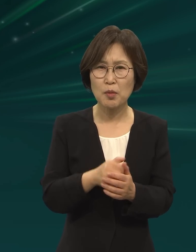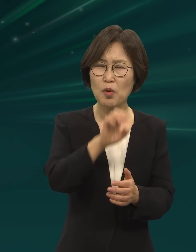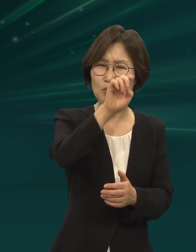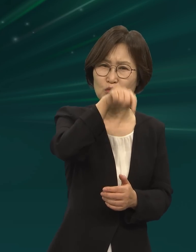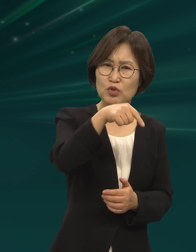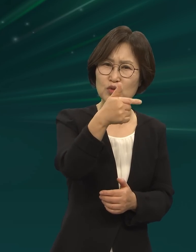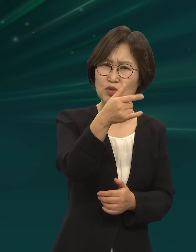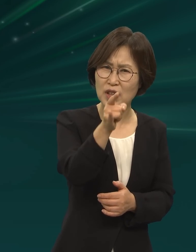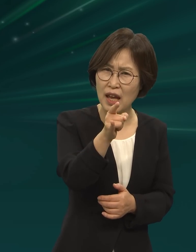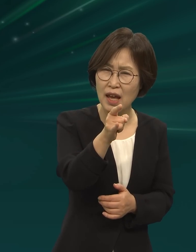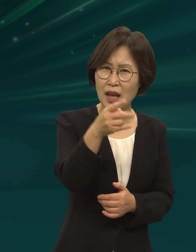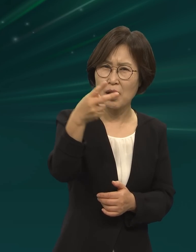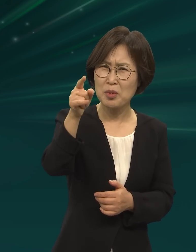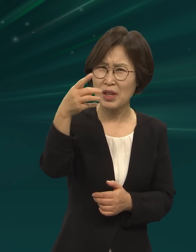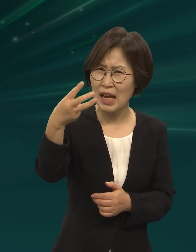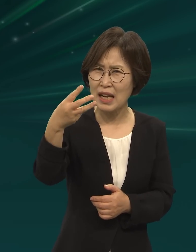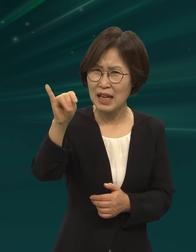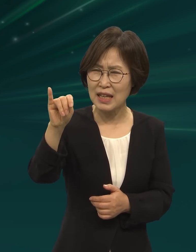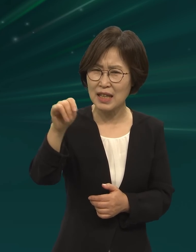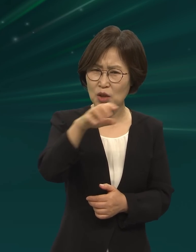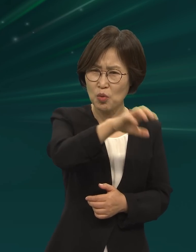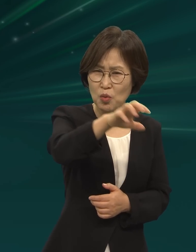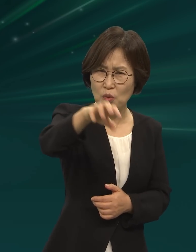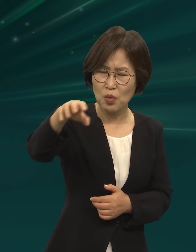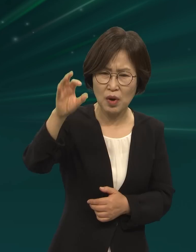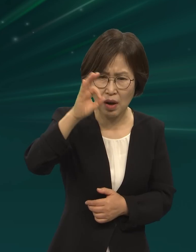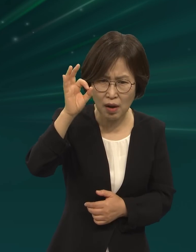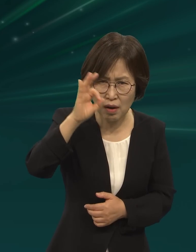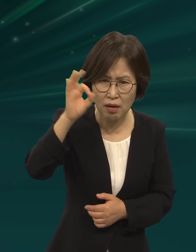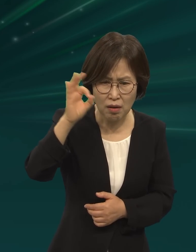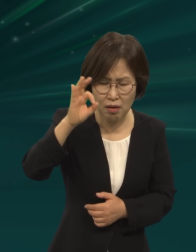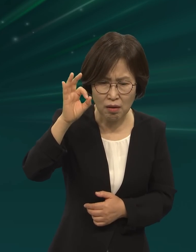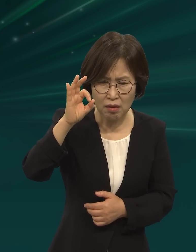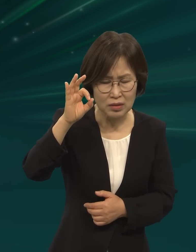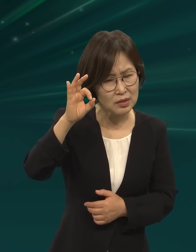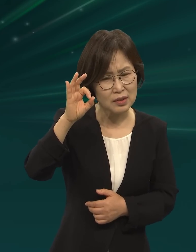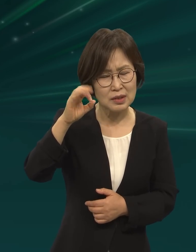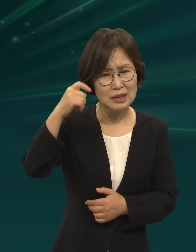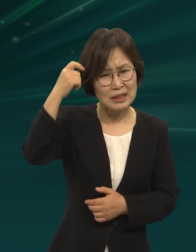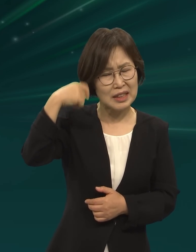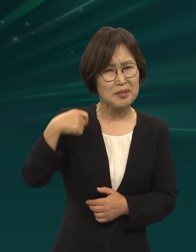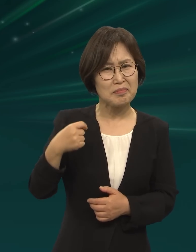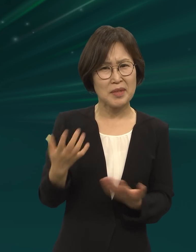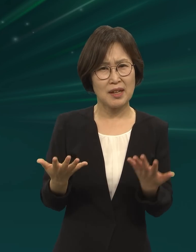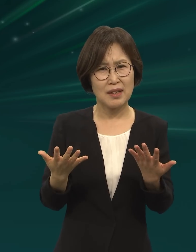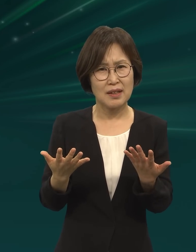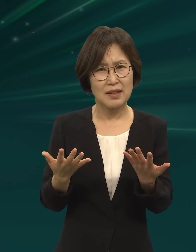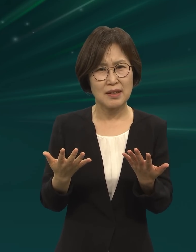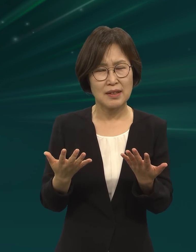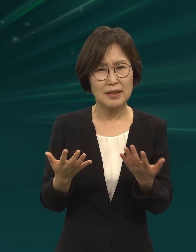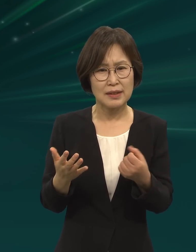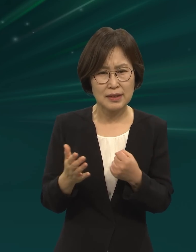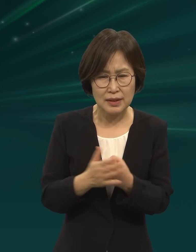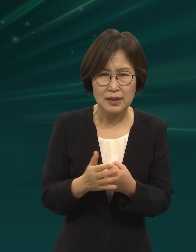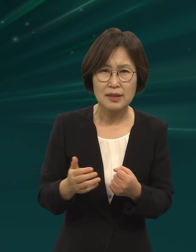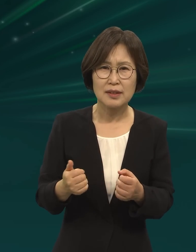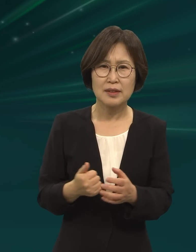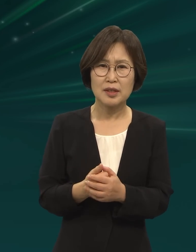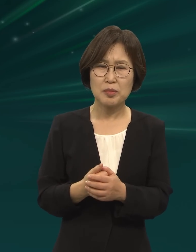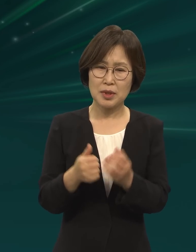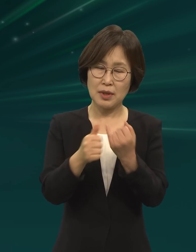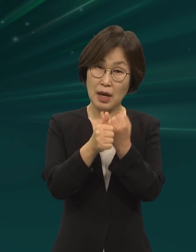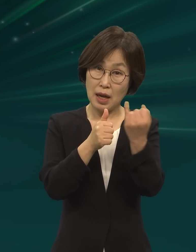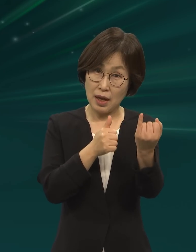다음에 둘가푸라는 곳에 갔는데 근데 한 번도 감동이 없었습니다. 그래서 우리 저랑 아내랑 같이